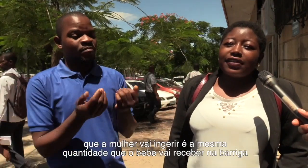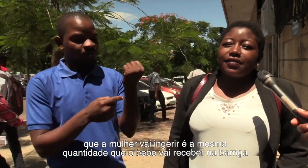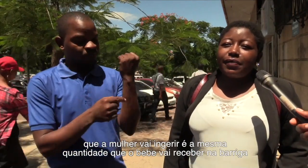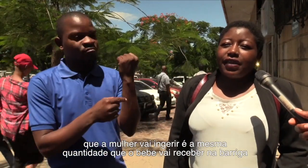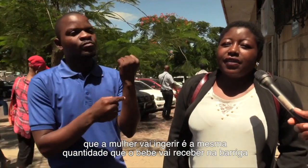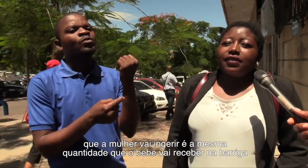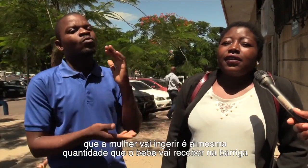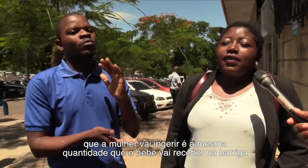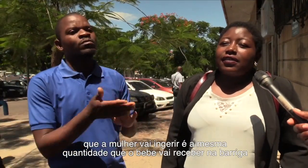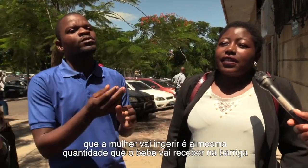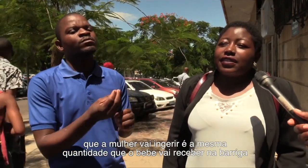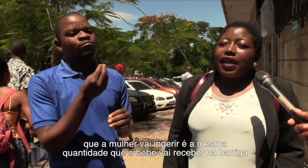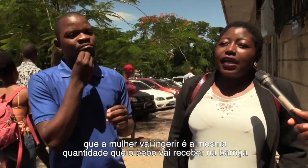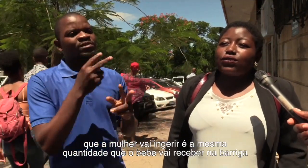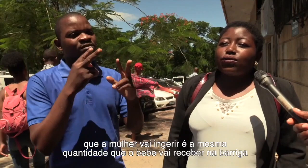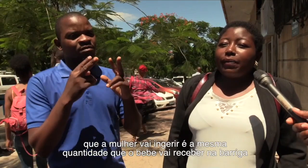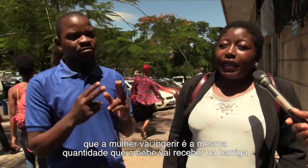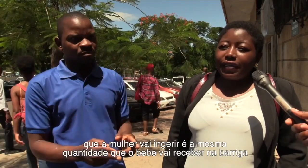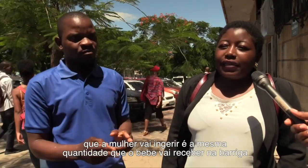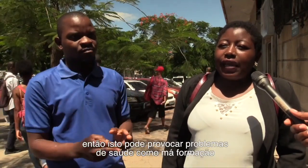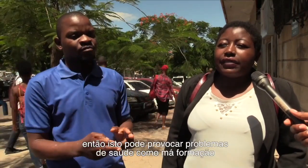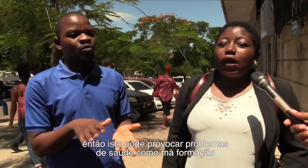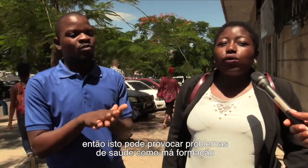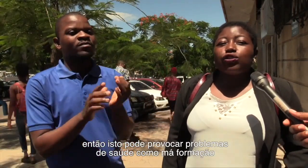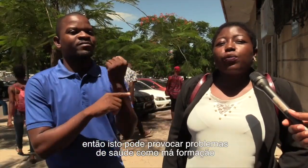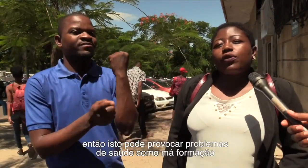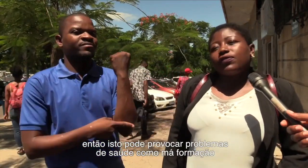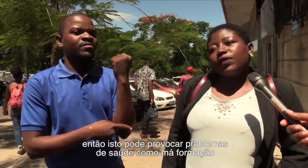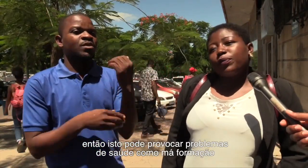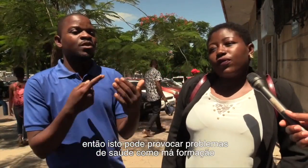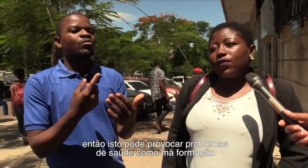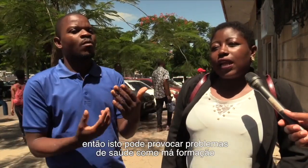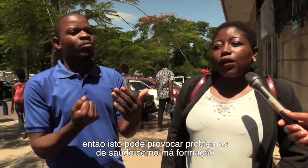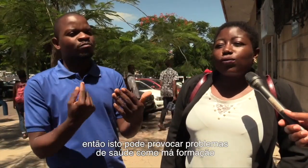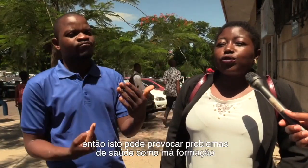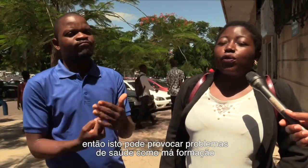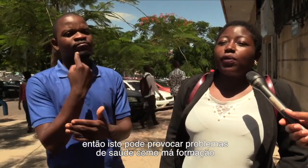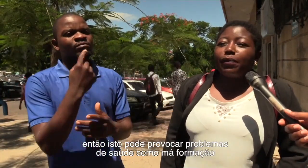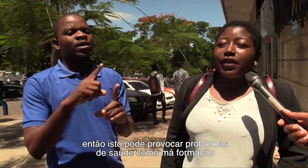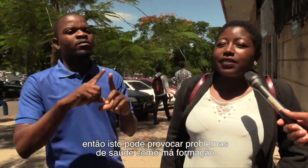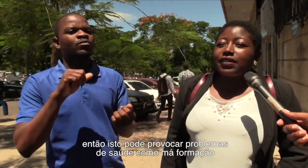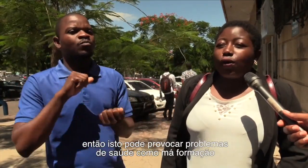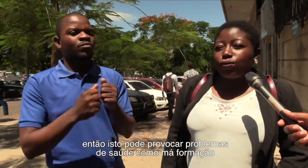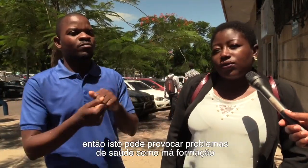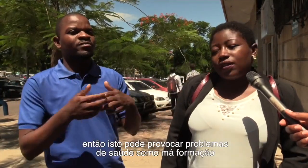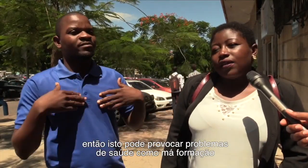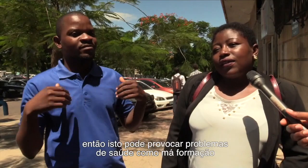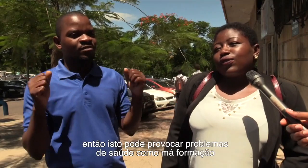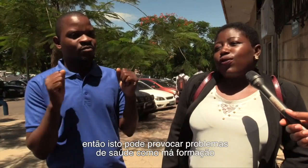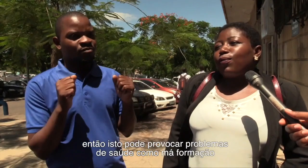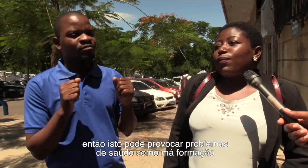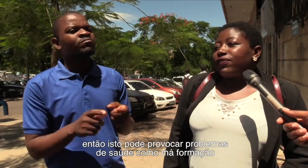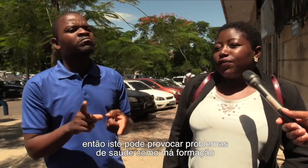bebê vai receber, neste caso, na barriga. Então isto pode provocar alguns problemas de saúde,